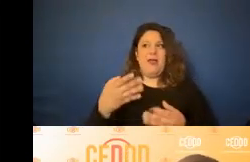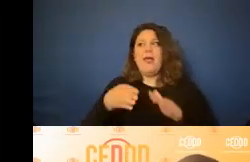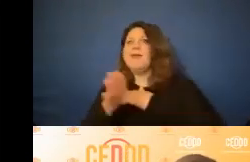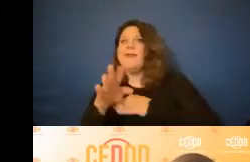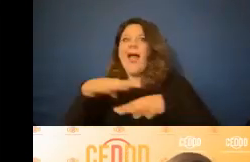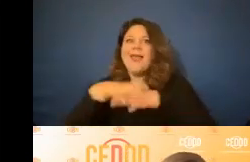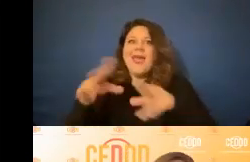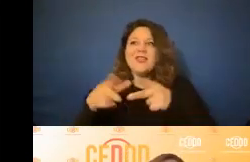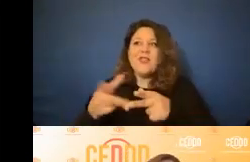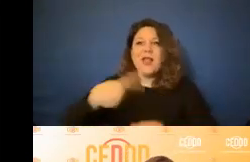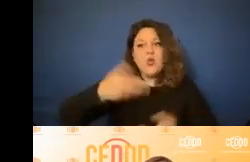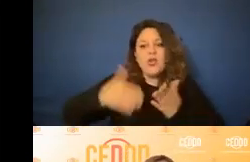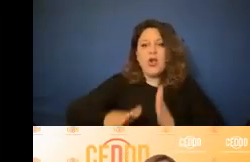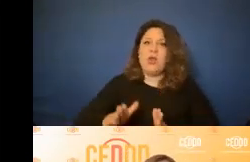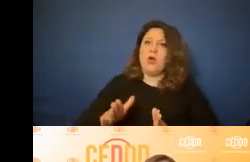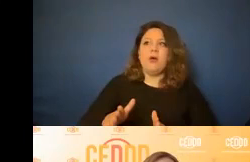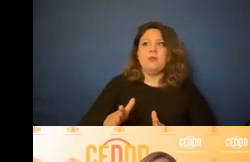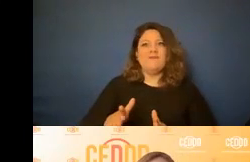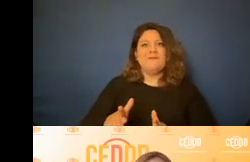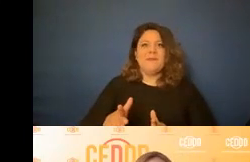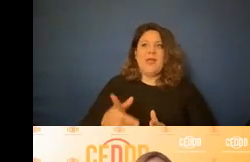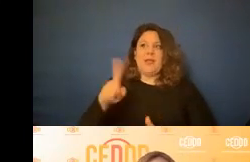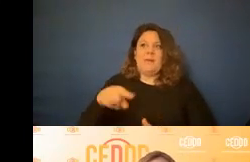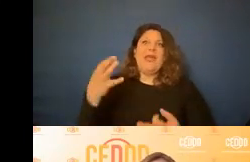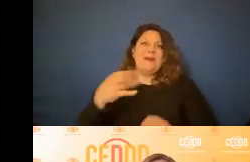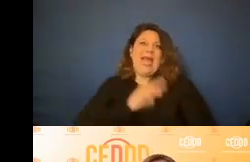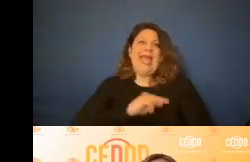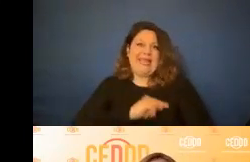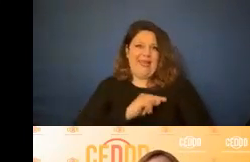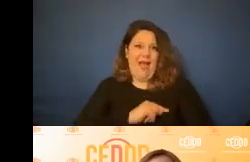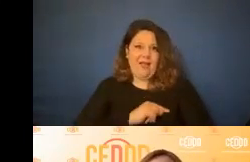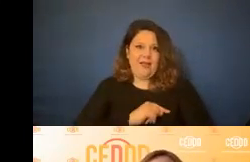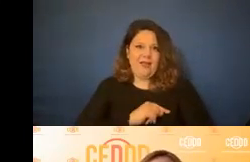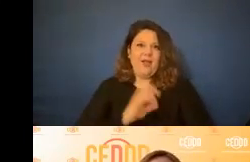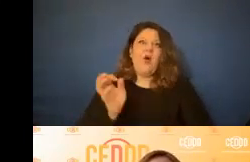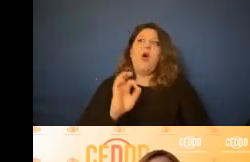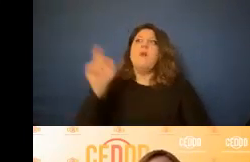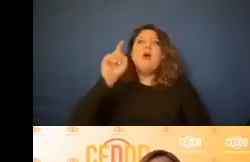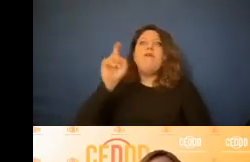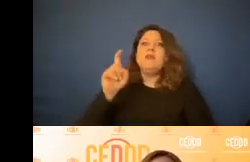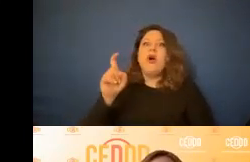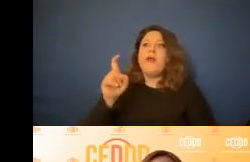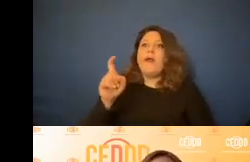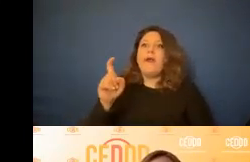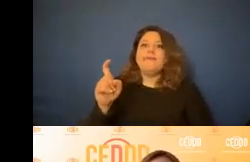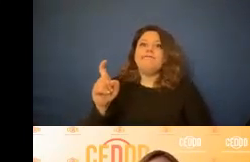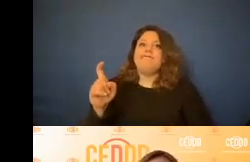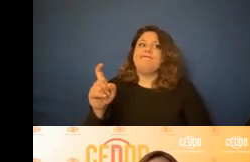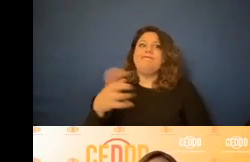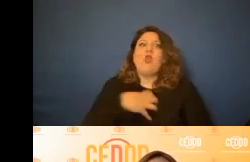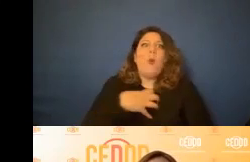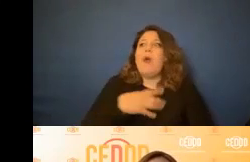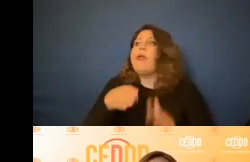hijos, ¿no? Ese fenómeno también ético, porque el profesorado no tiene esos recursos de nuestros alumnos para poder